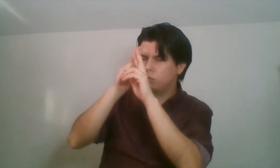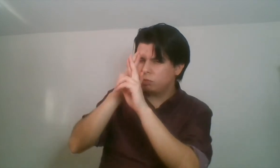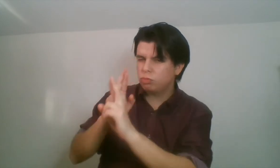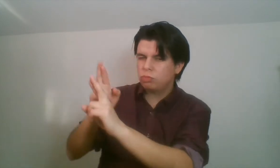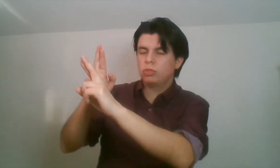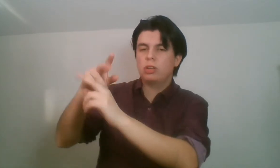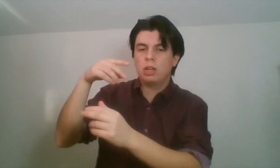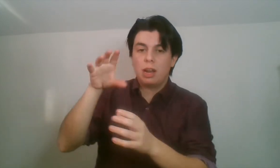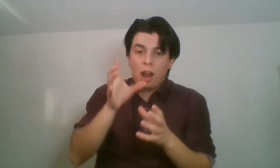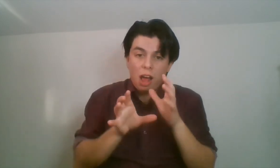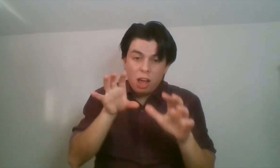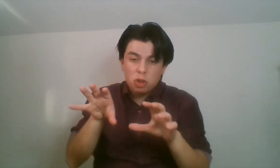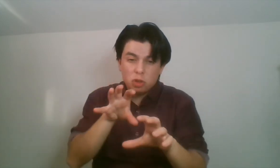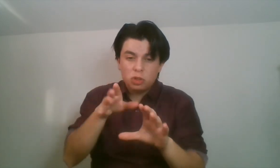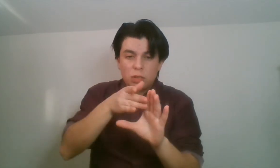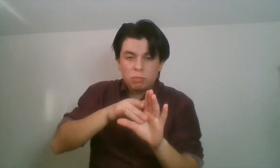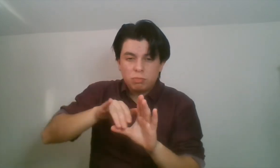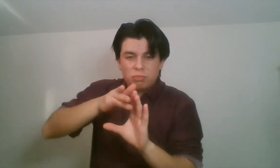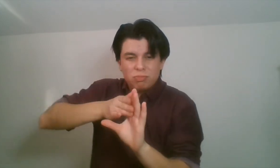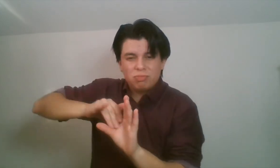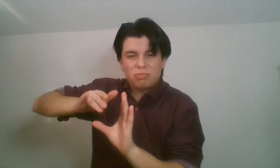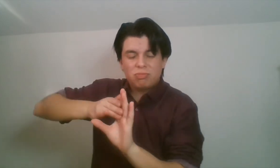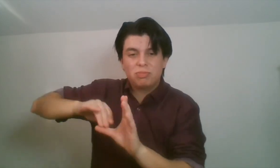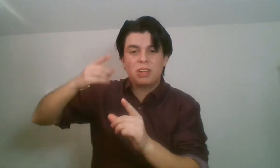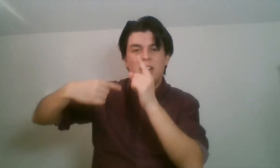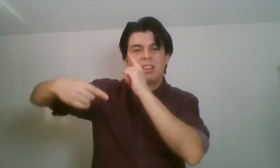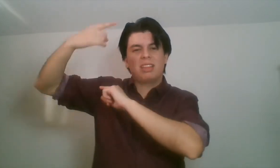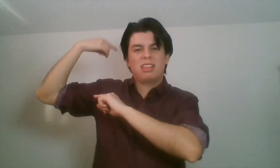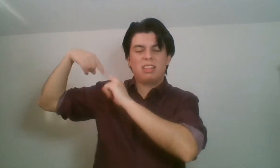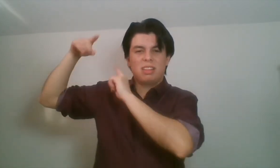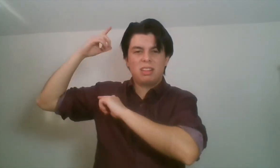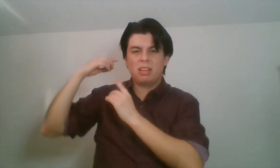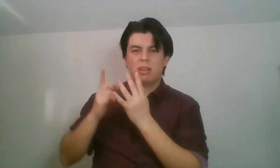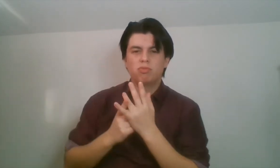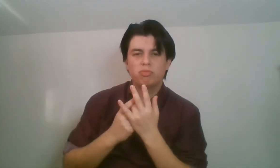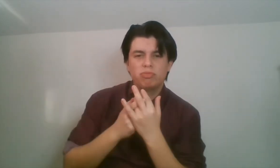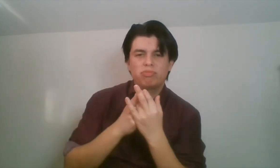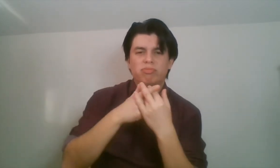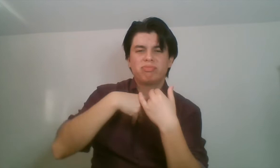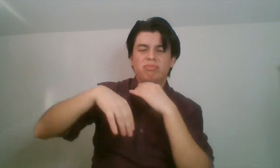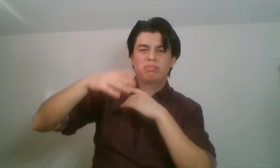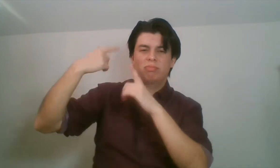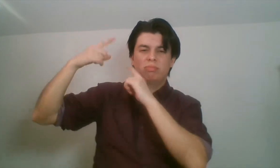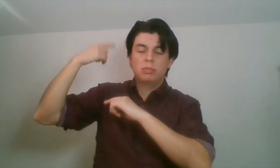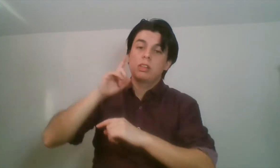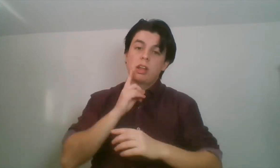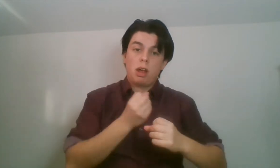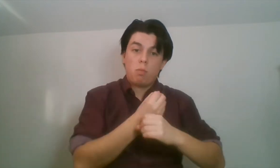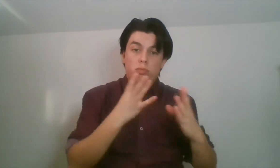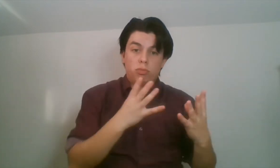la forma de resguardarlo, si tú quieres, era que estuvieran en manos privadas, porque existían